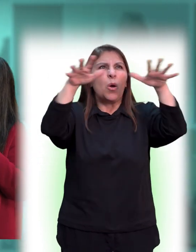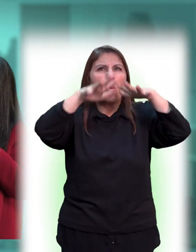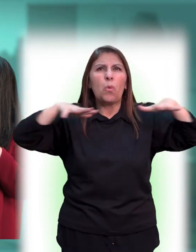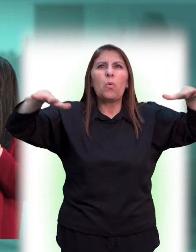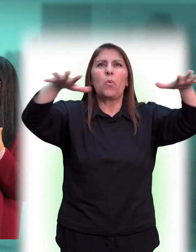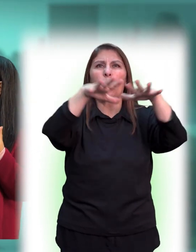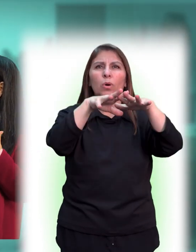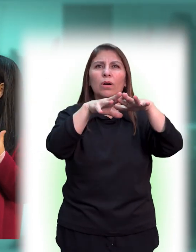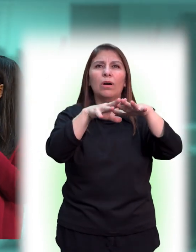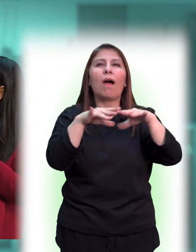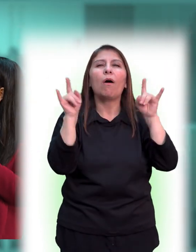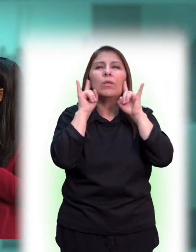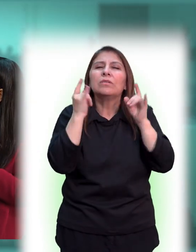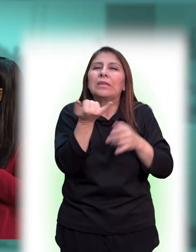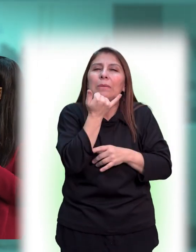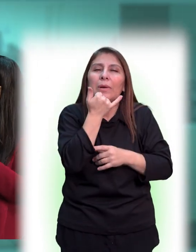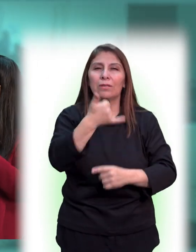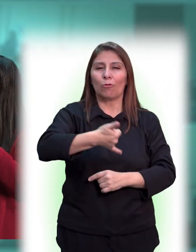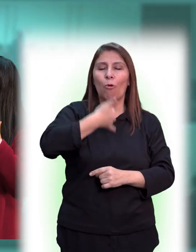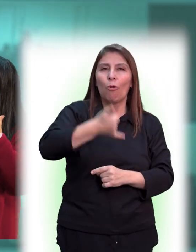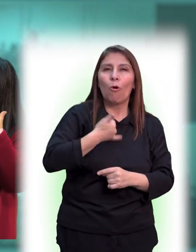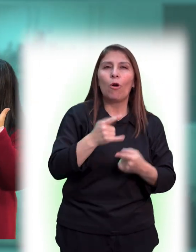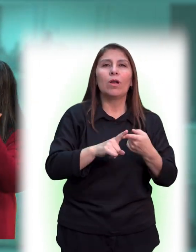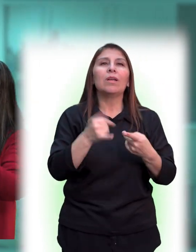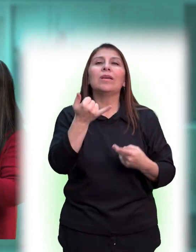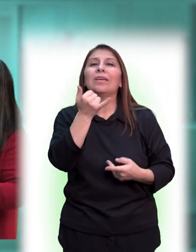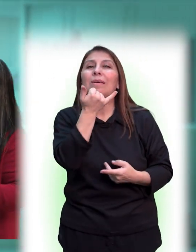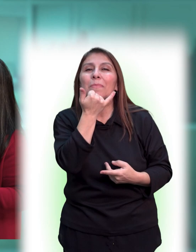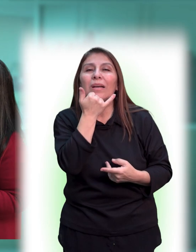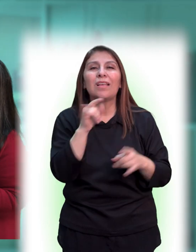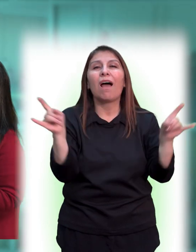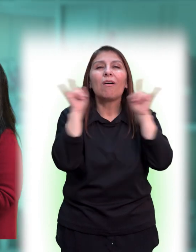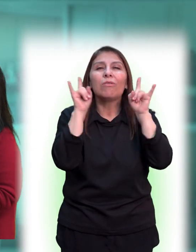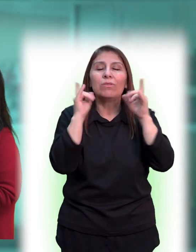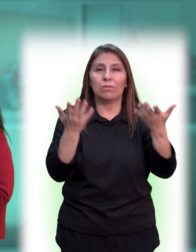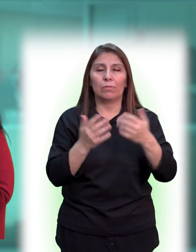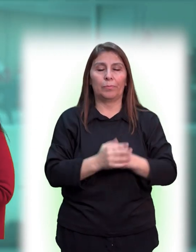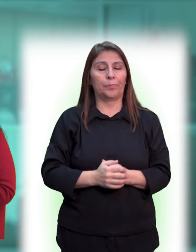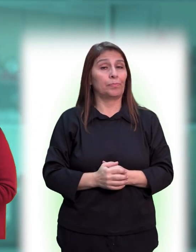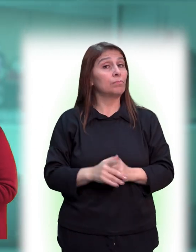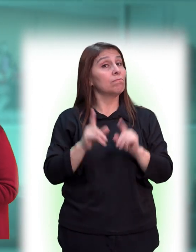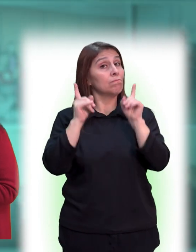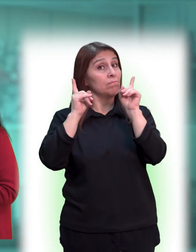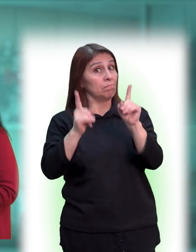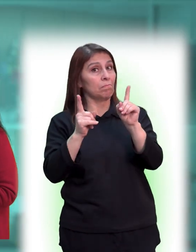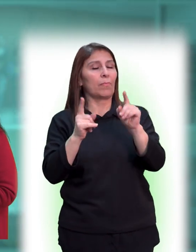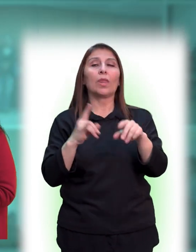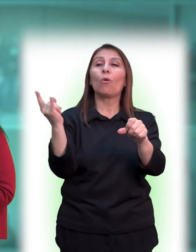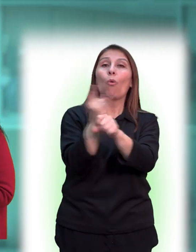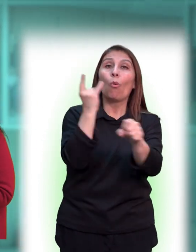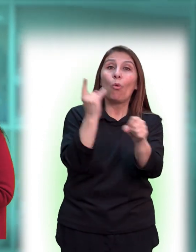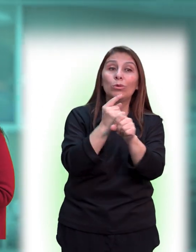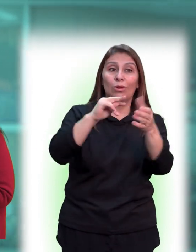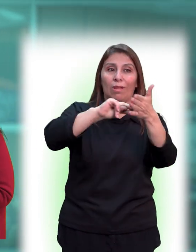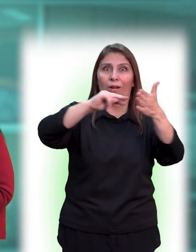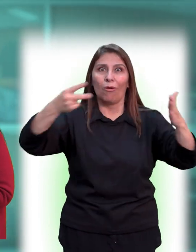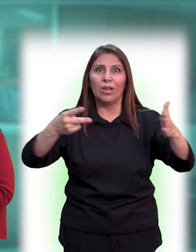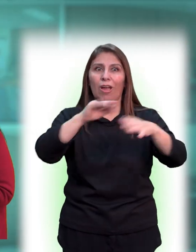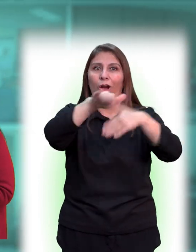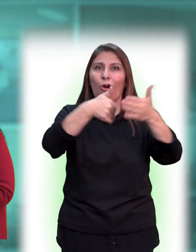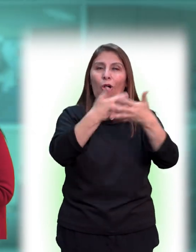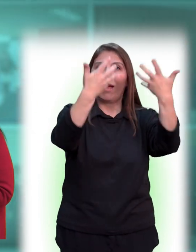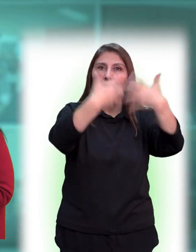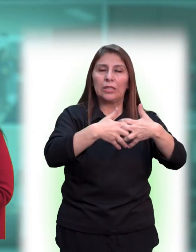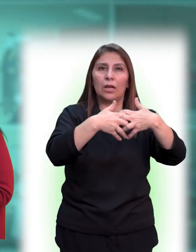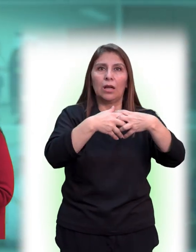auditiva? ¿Qué está pasando con los jóvenes? ¿Qué está pasando con esa audición? El uso de la tecnología o la